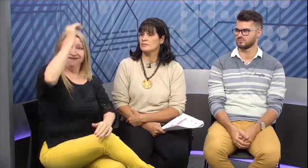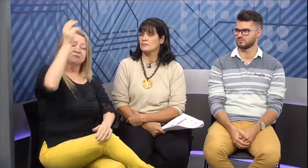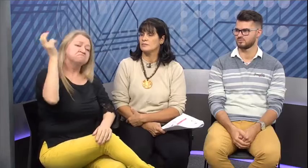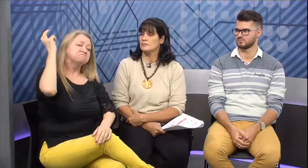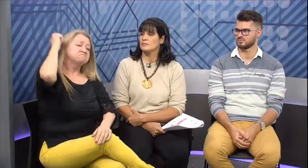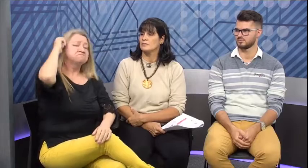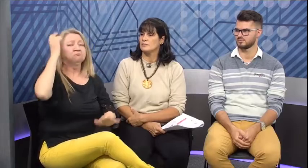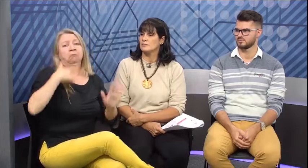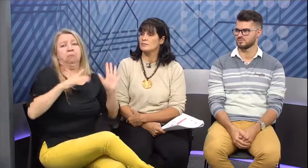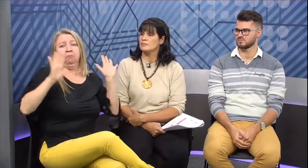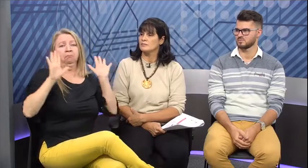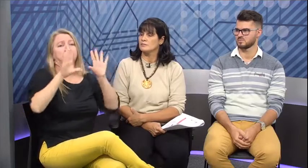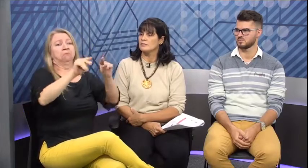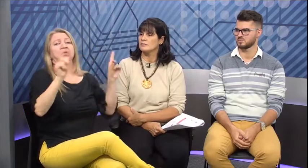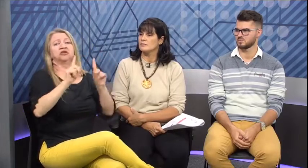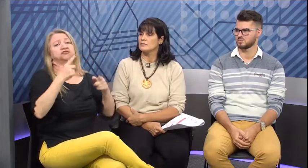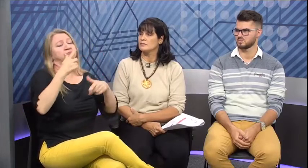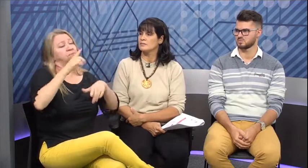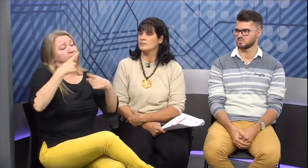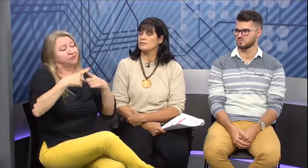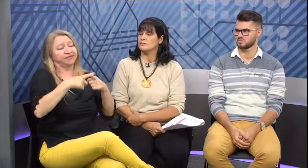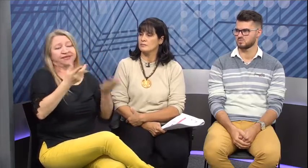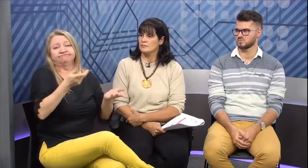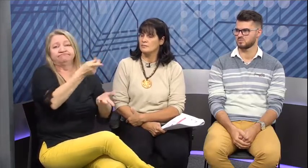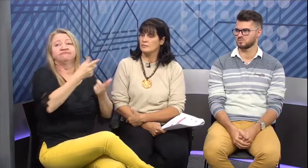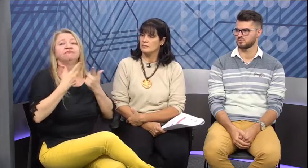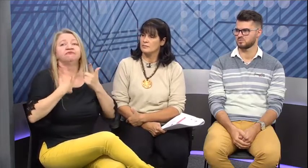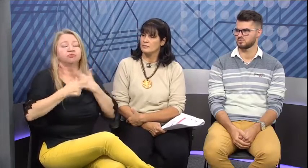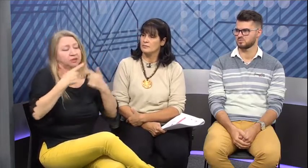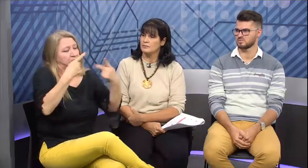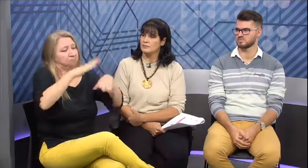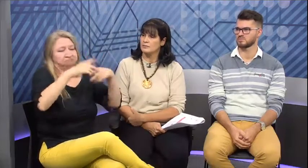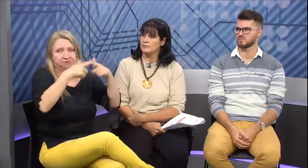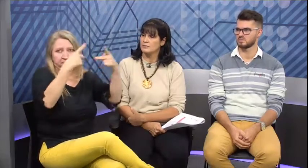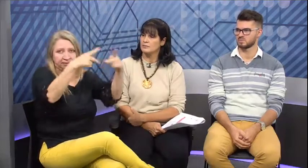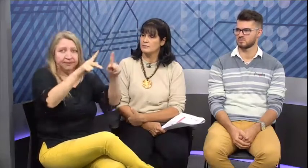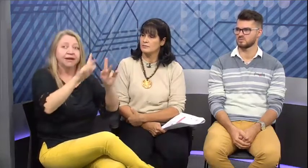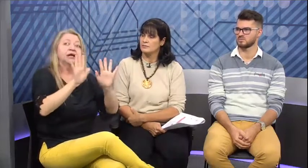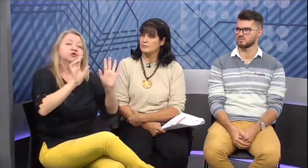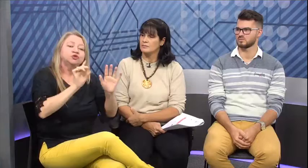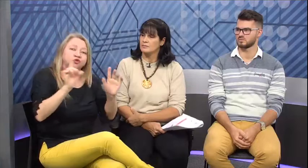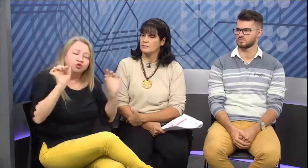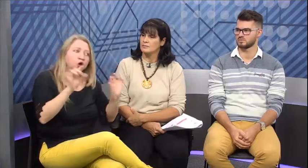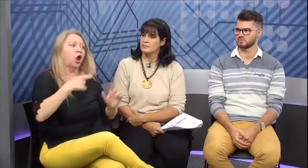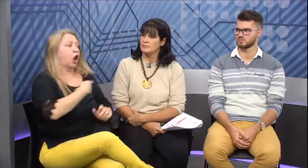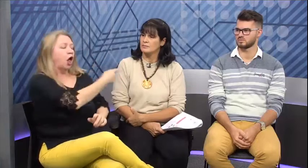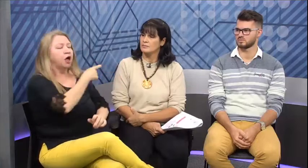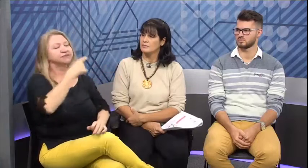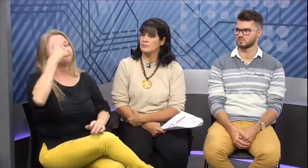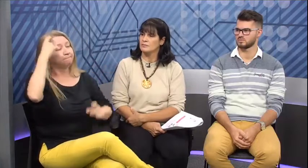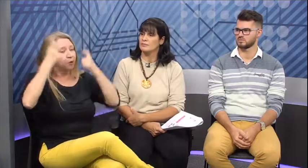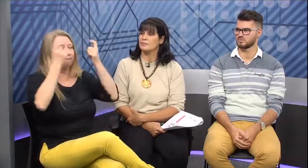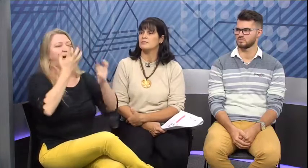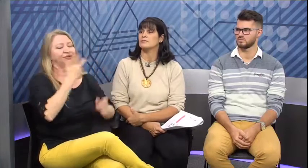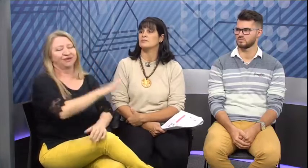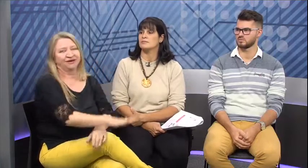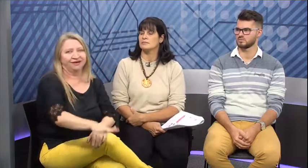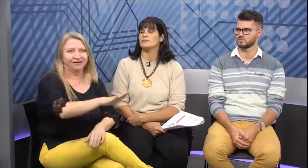de um adulto que quer ser implantado, né? Porque ele está tomando a escolha por si mesmo, né? Diferentemente da criança. Então, eu fico